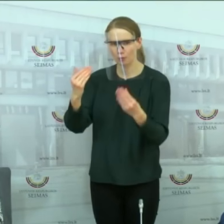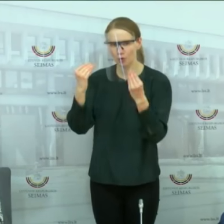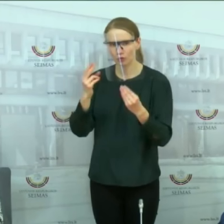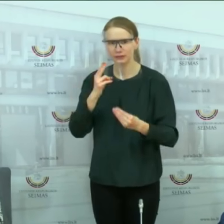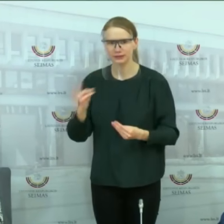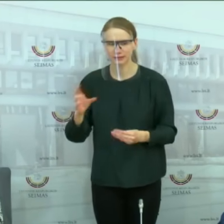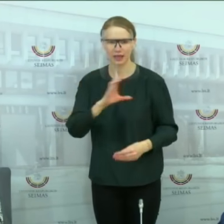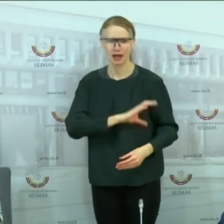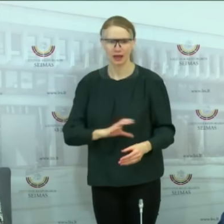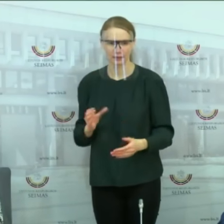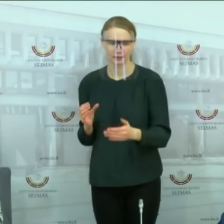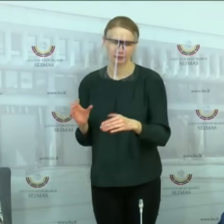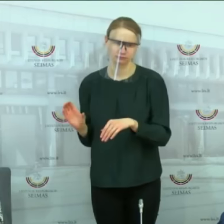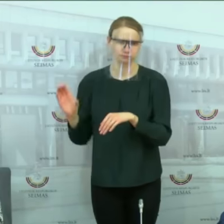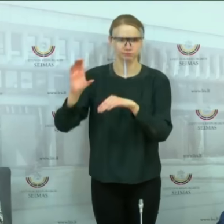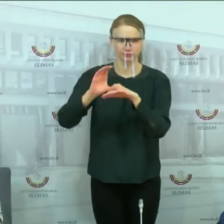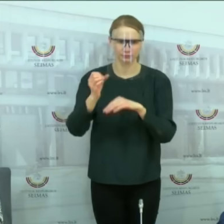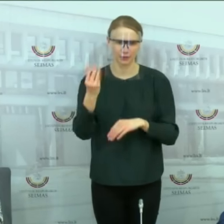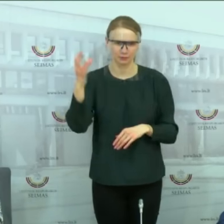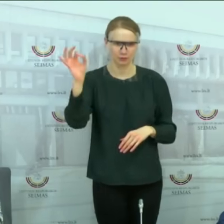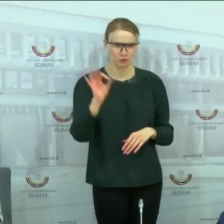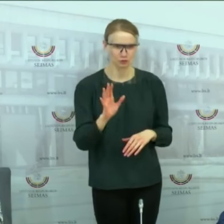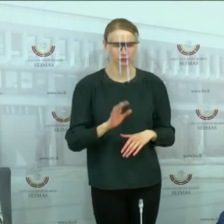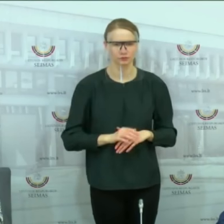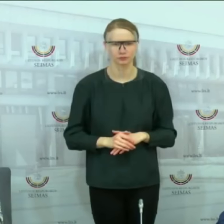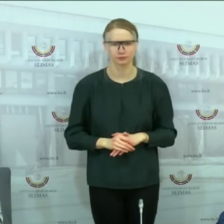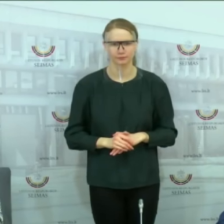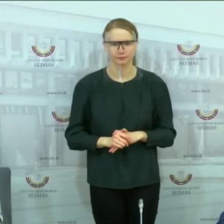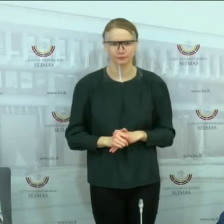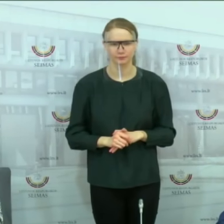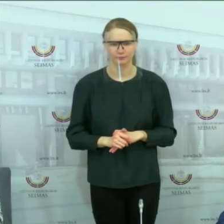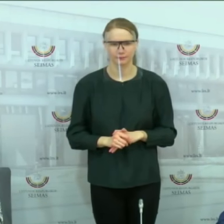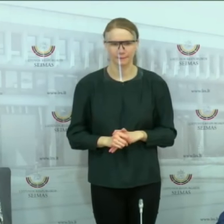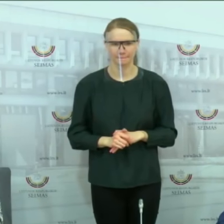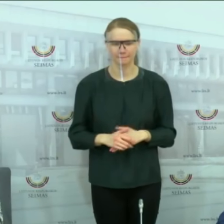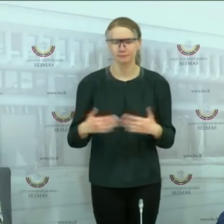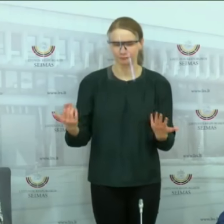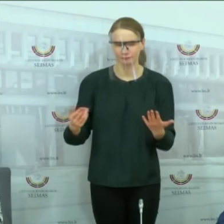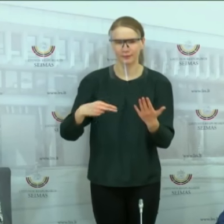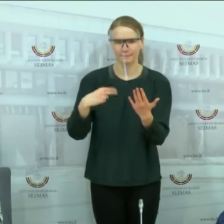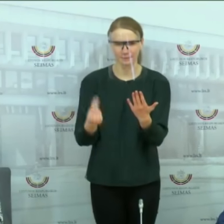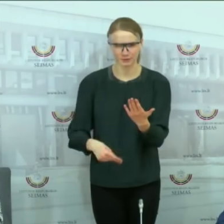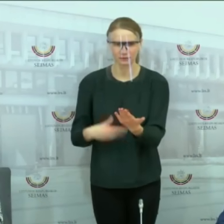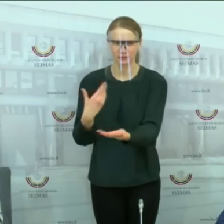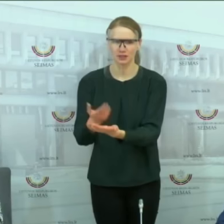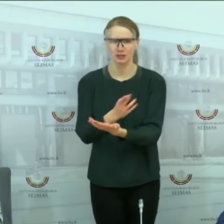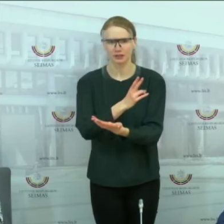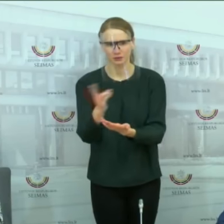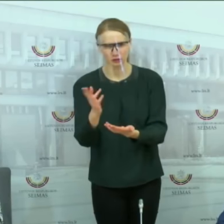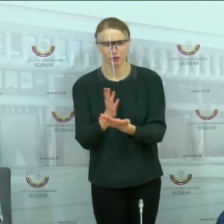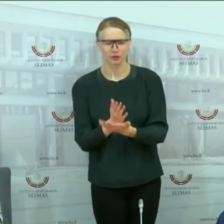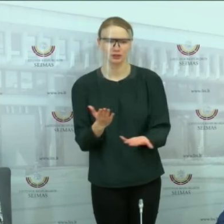užmokesčio didinimo 15%. Kadangi tarp pasirašiusių ir teikėjų yra tikrai tiek pozicijos,